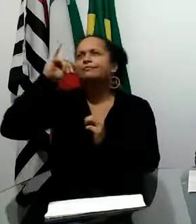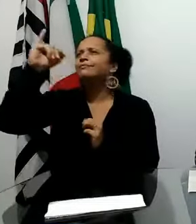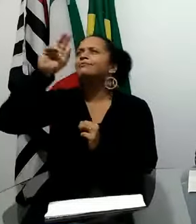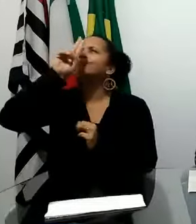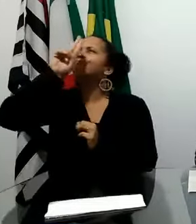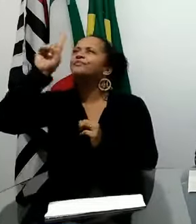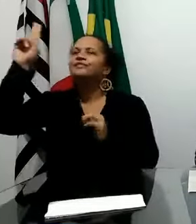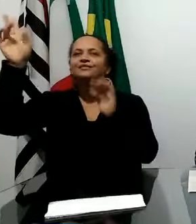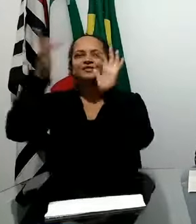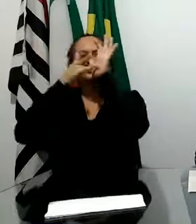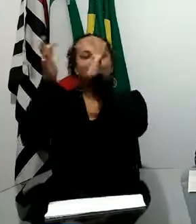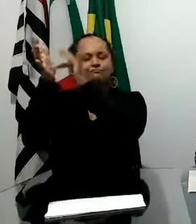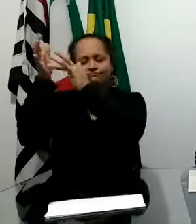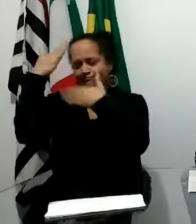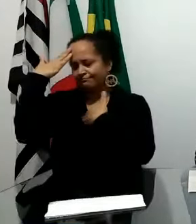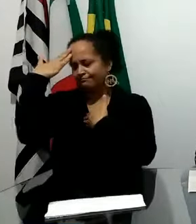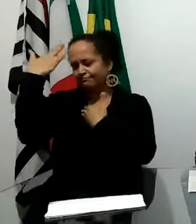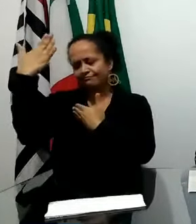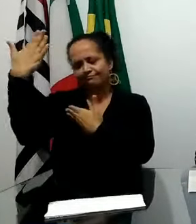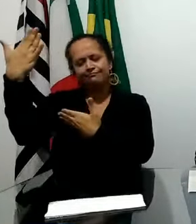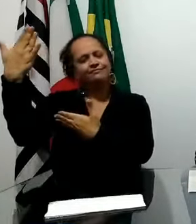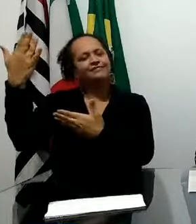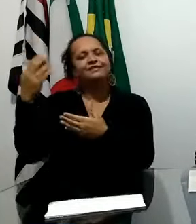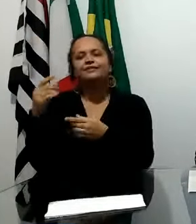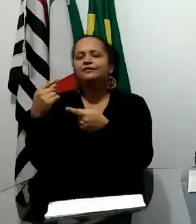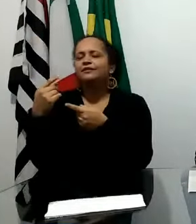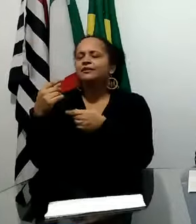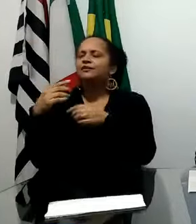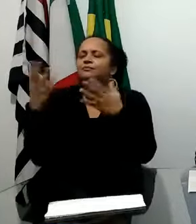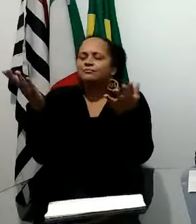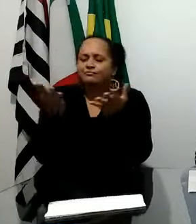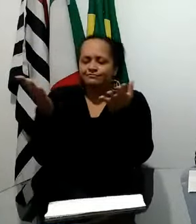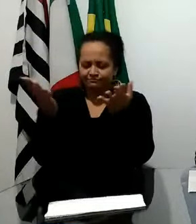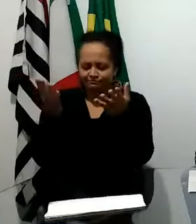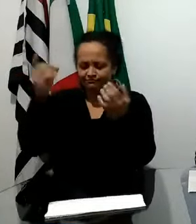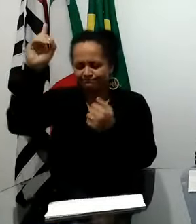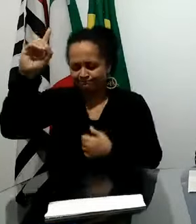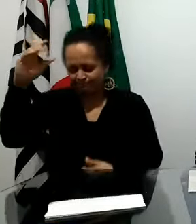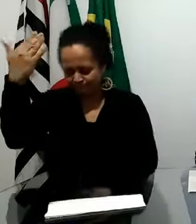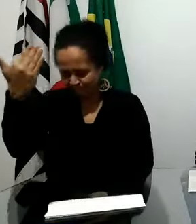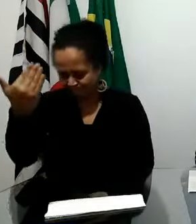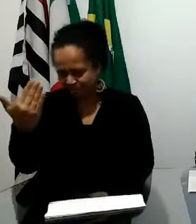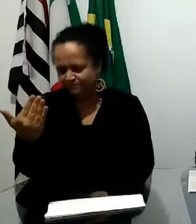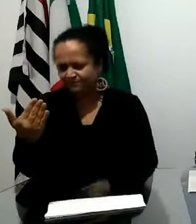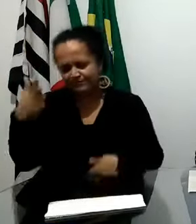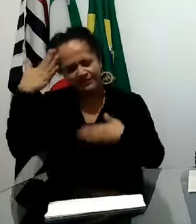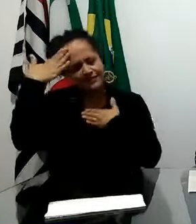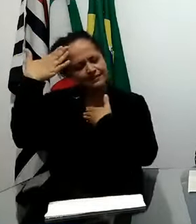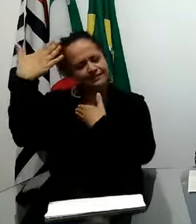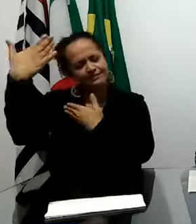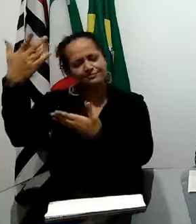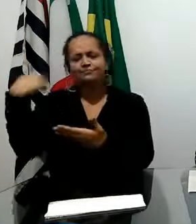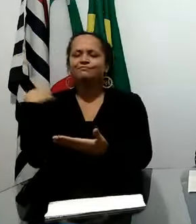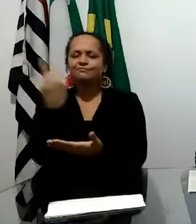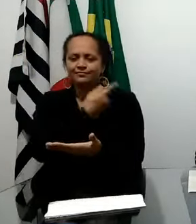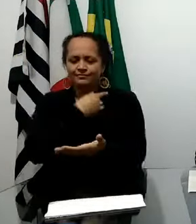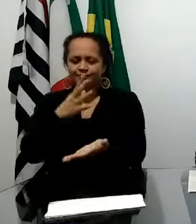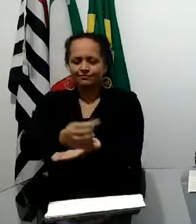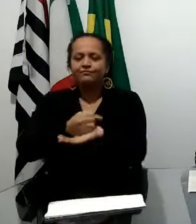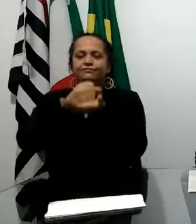de Jesus, nós te agradecemos por este momento na sua presença, te agradecemos pela nossa salvação em Cristo Jesus, te